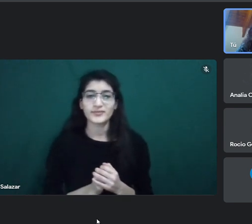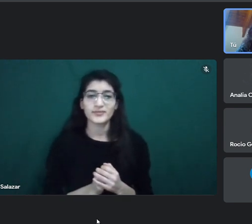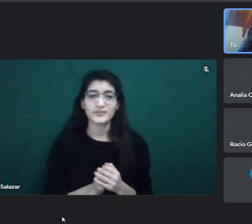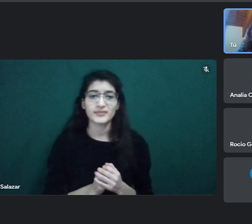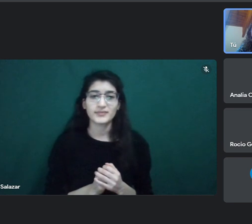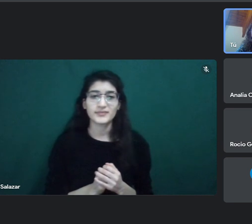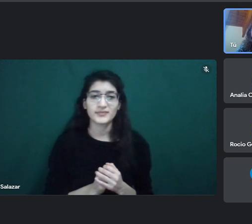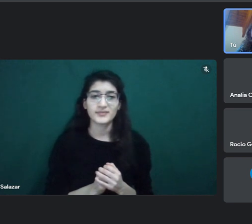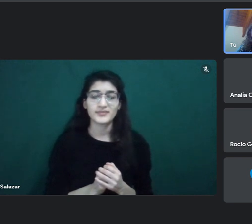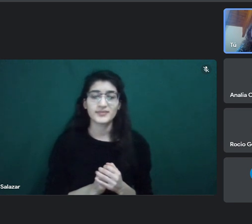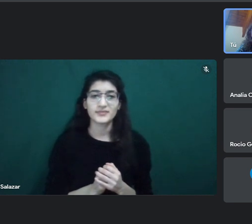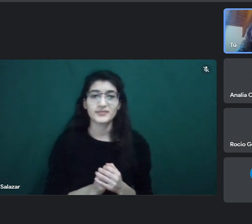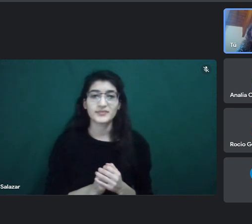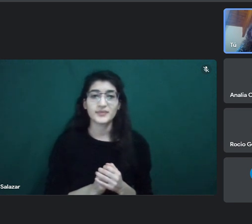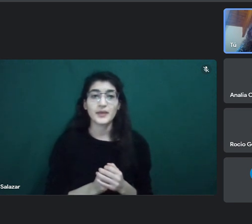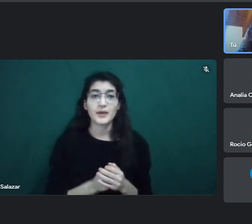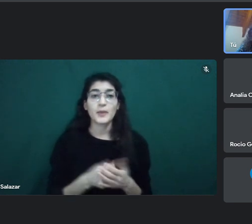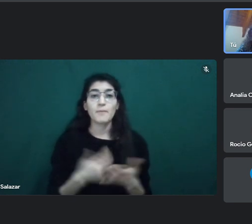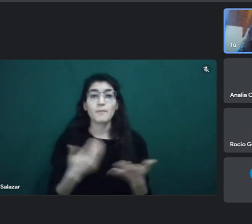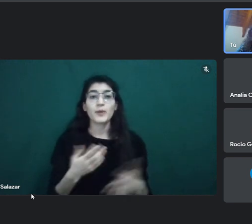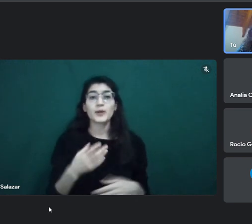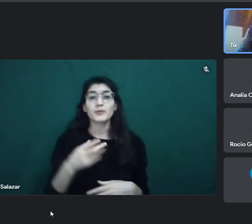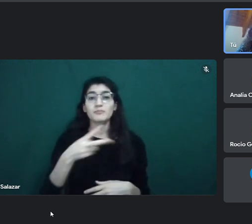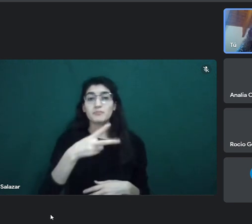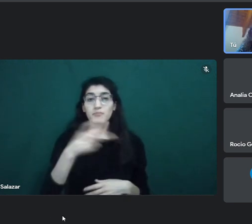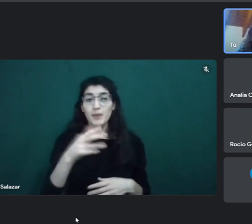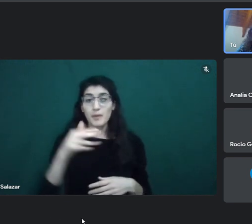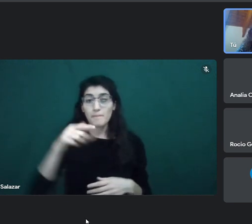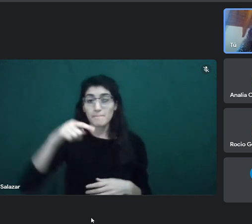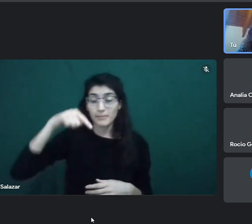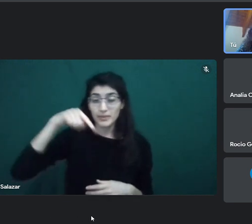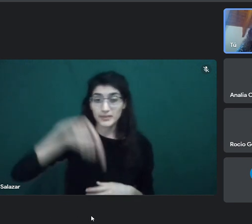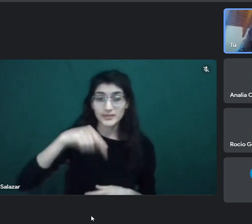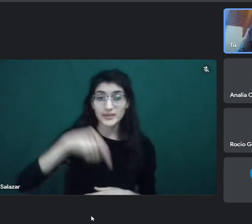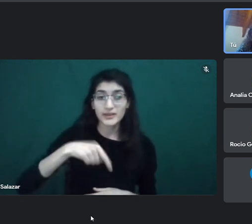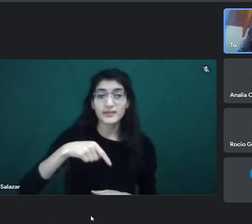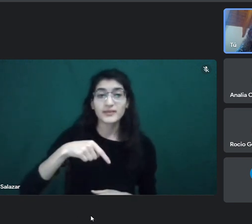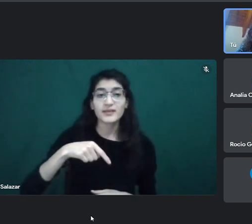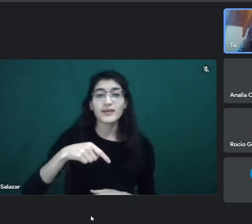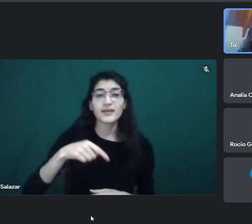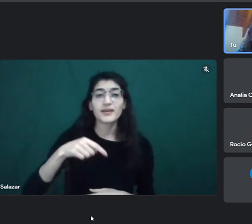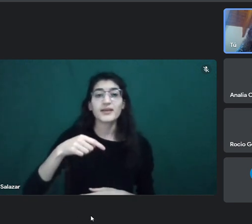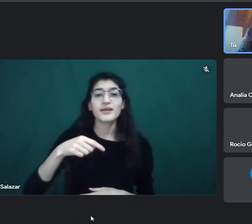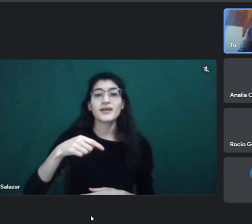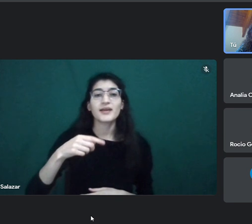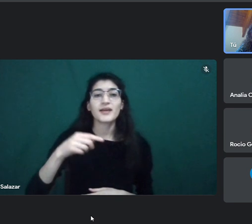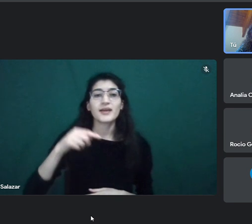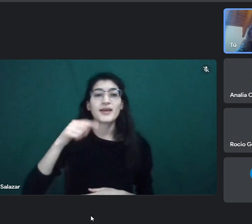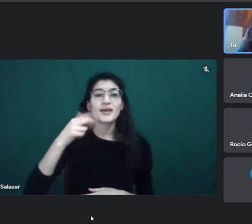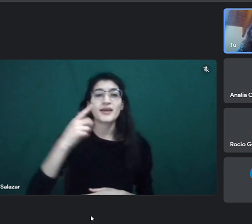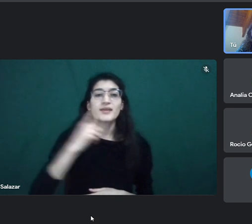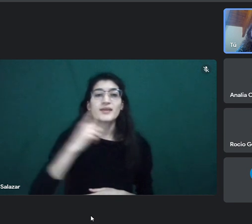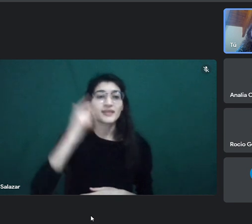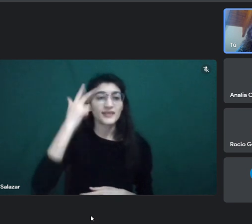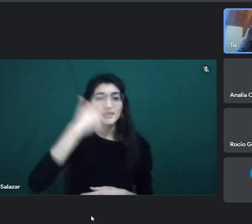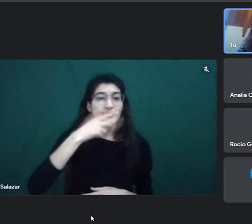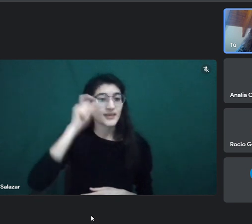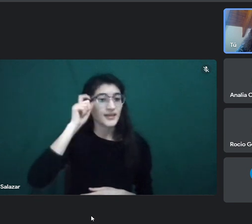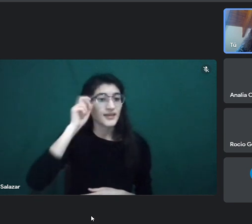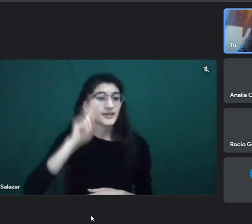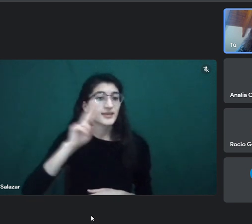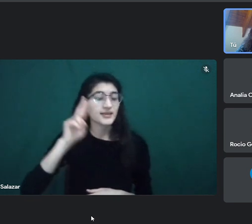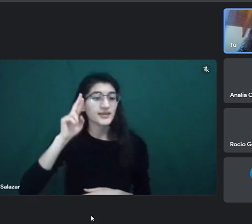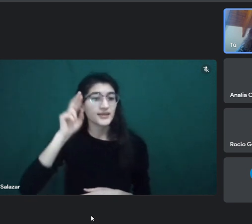Bueno, cuando está en presente, ahí tenemos de aris, de ará, hay. Si está en pasado, hubo o